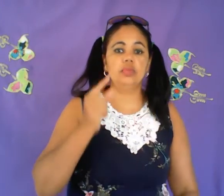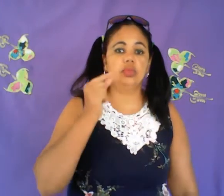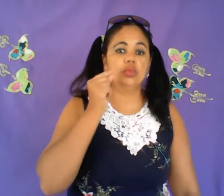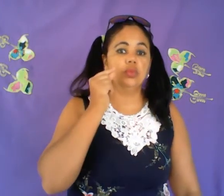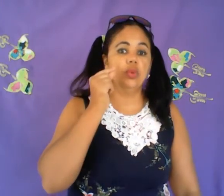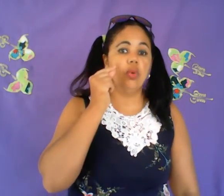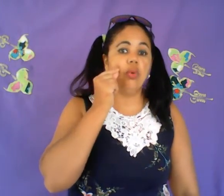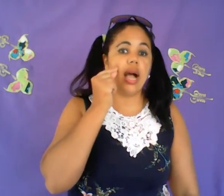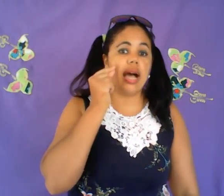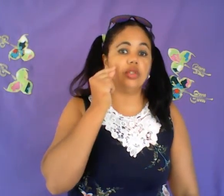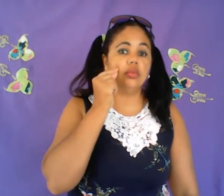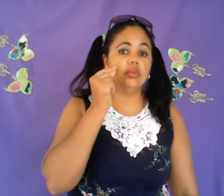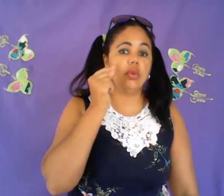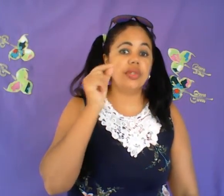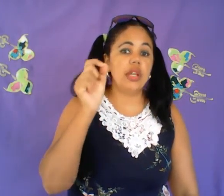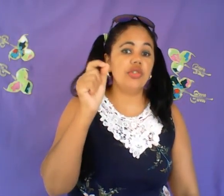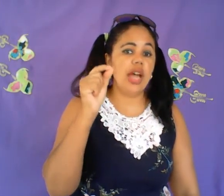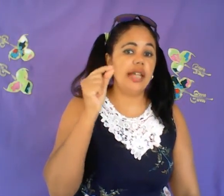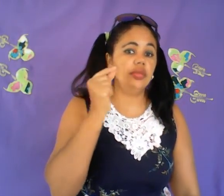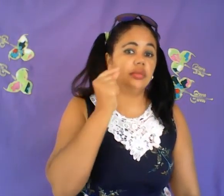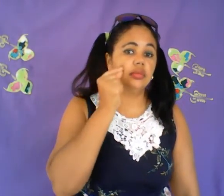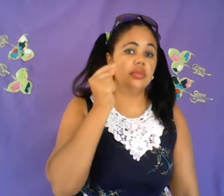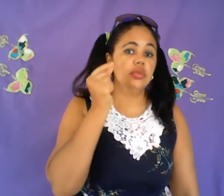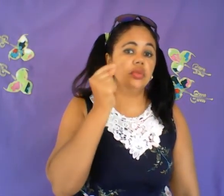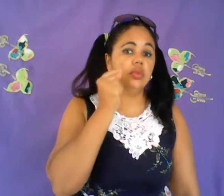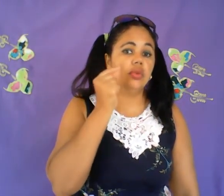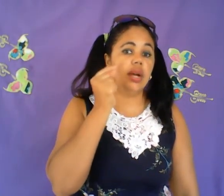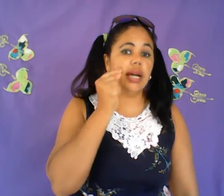O rato. Qual o sinal de rato? O rato.